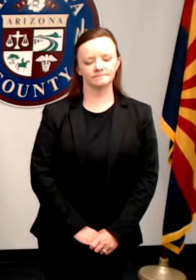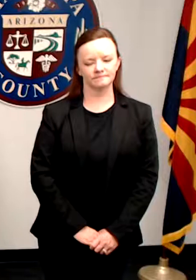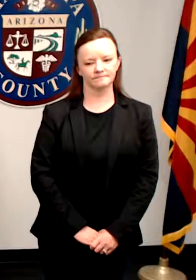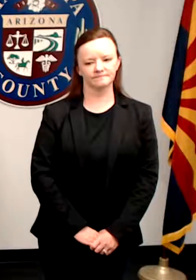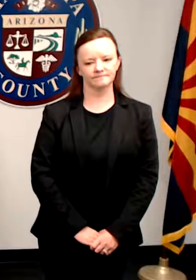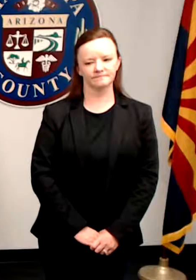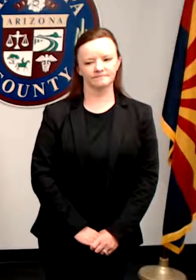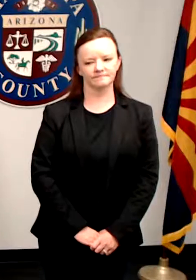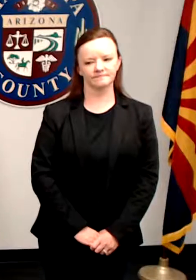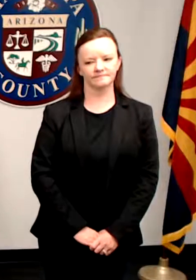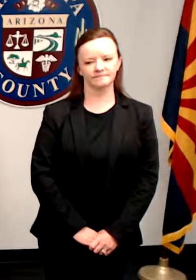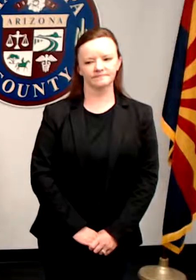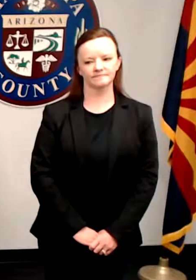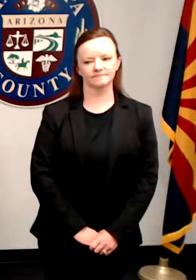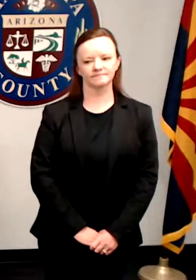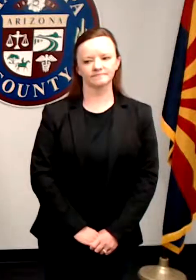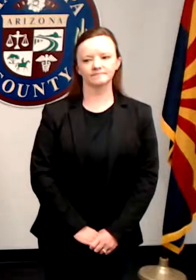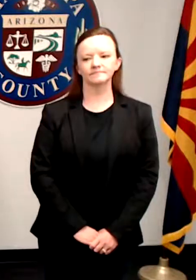COVID-19.